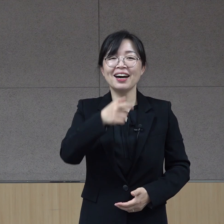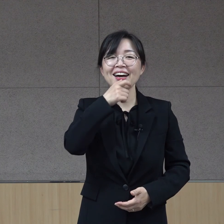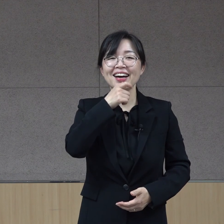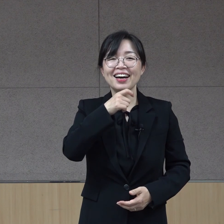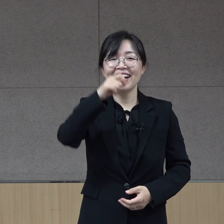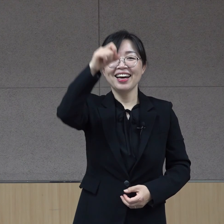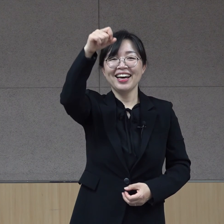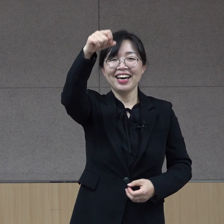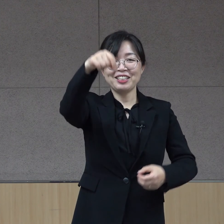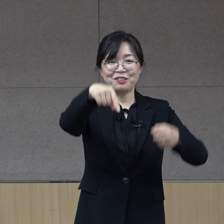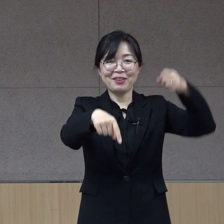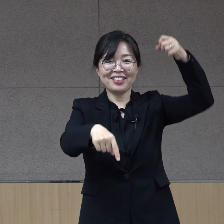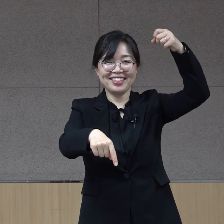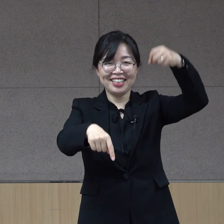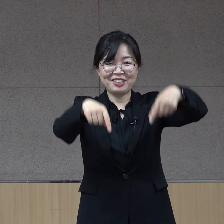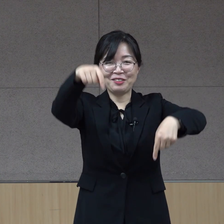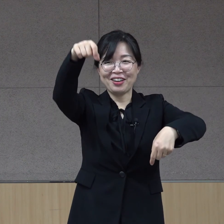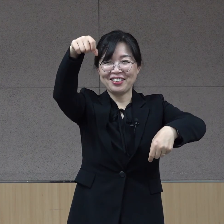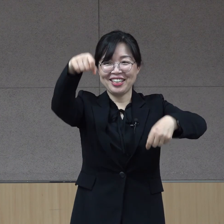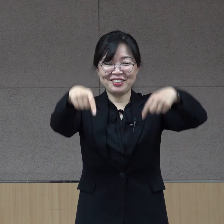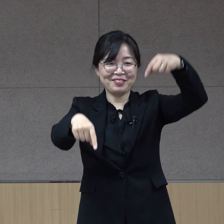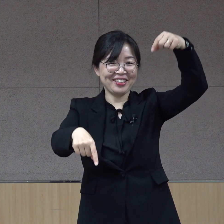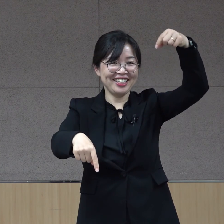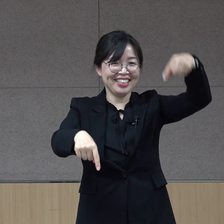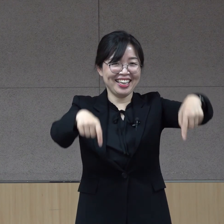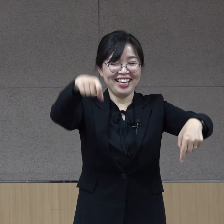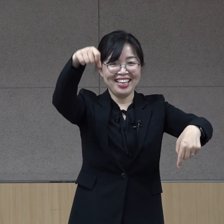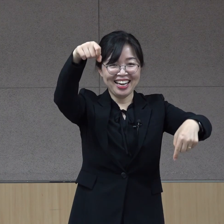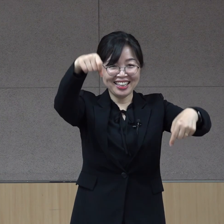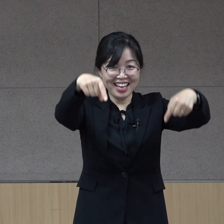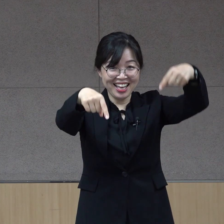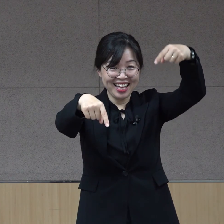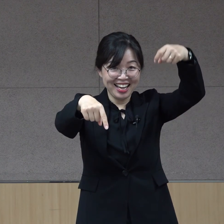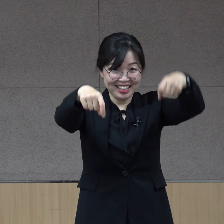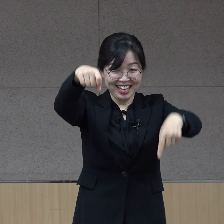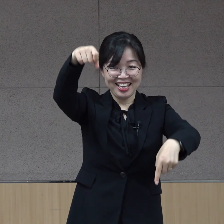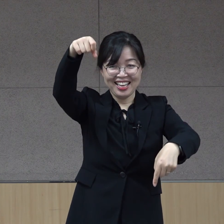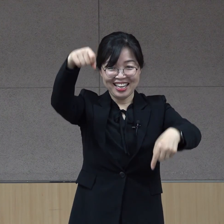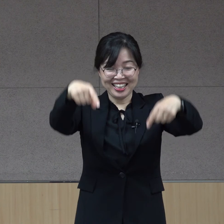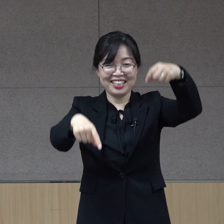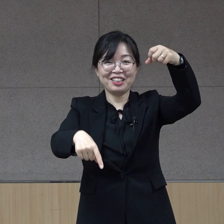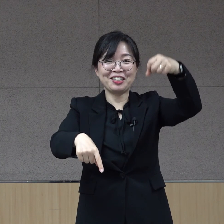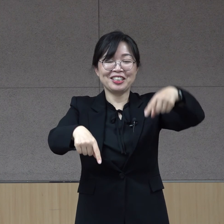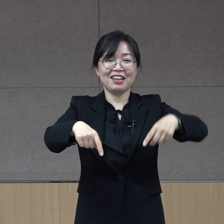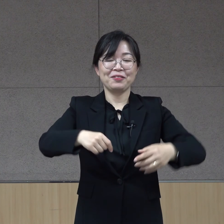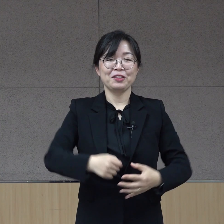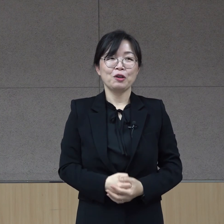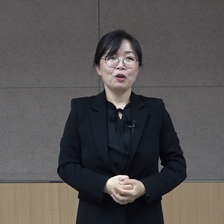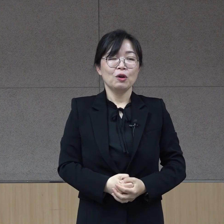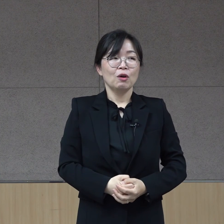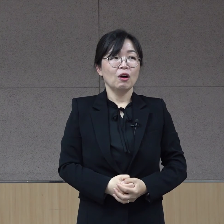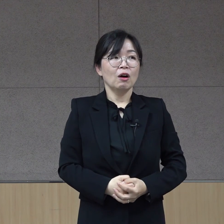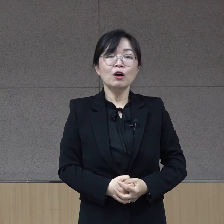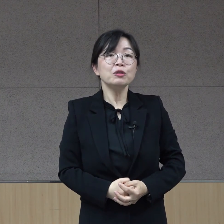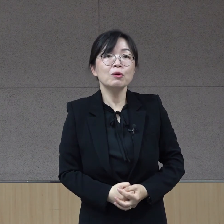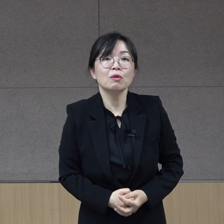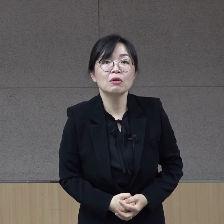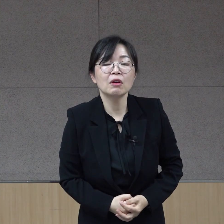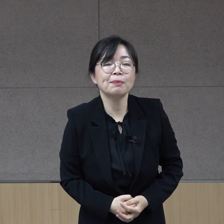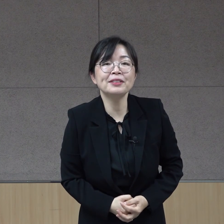비가 한두 방울. 이렇게 하나 이렇게 떨어진다. 아니요.